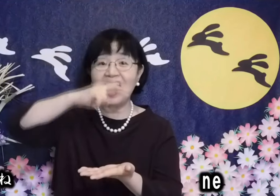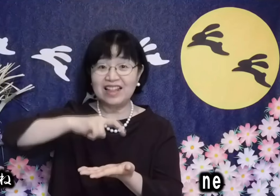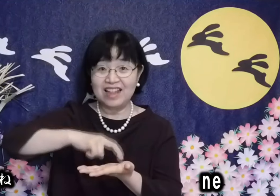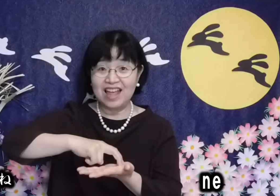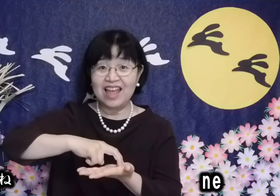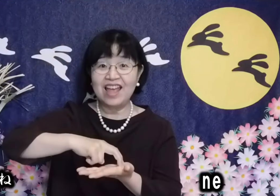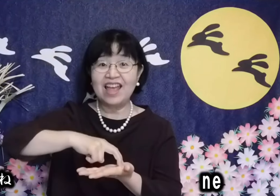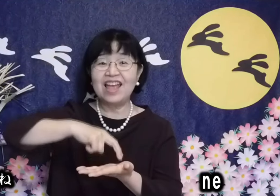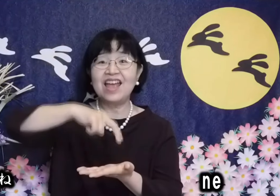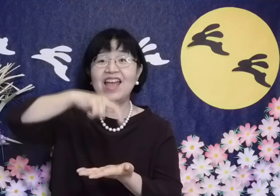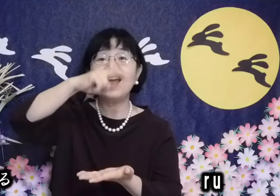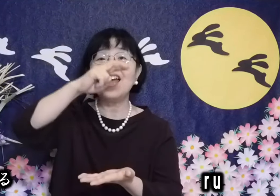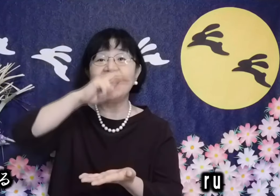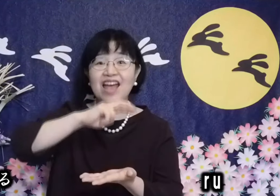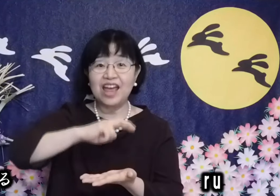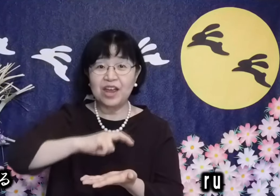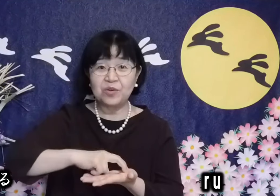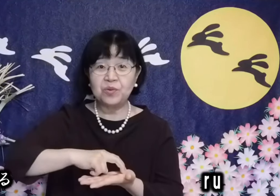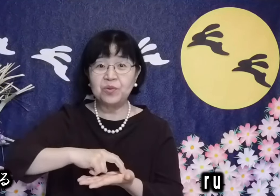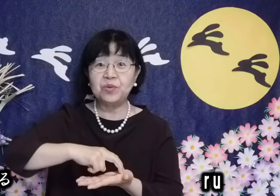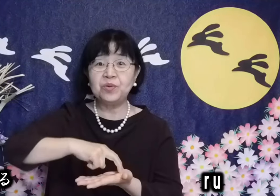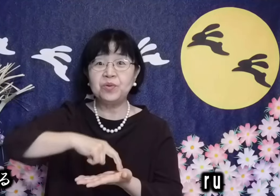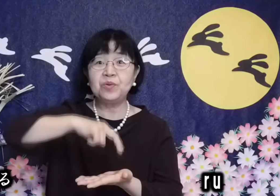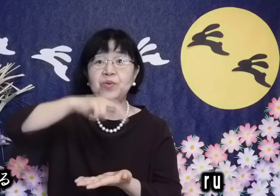跳ねる。